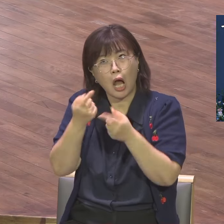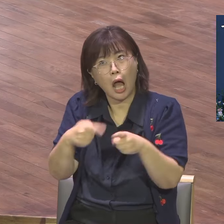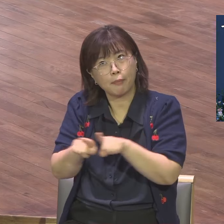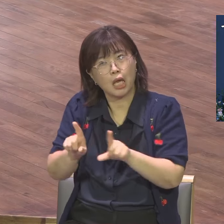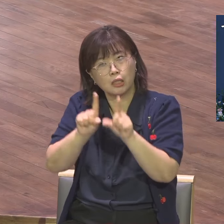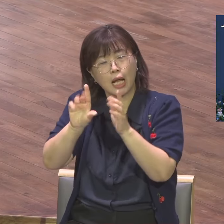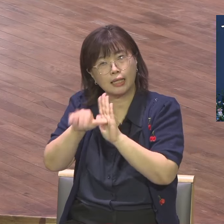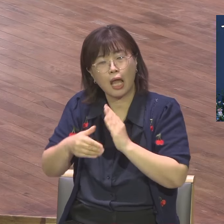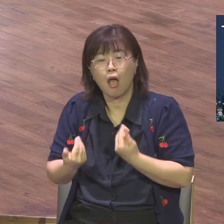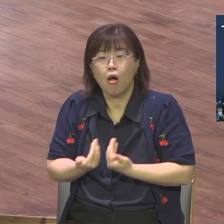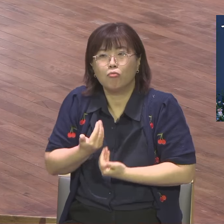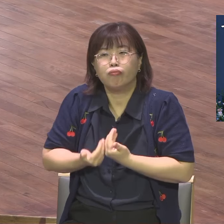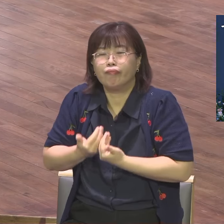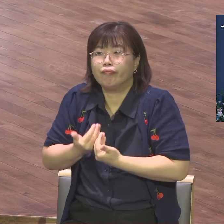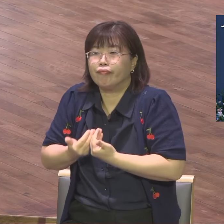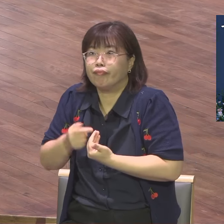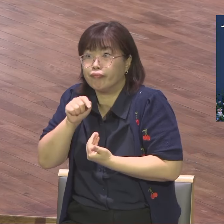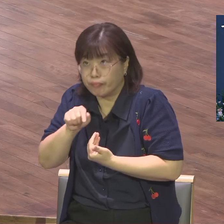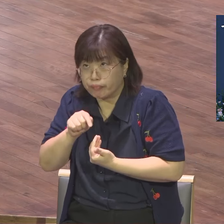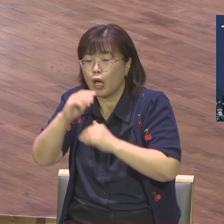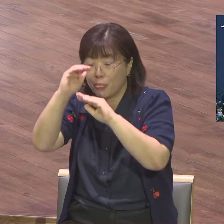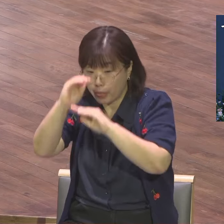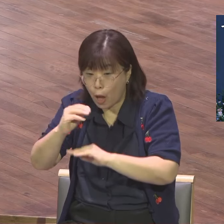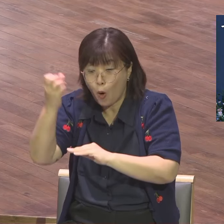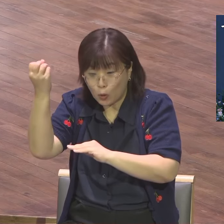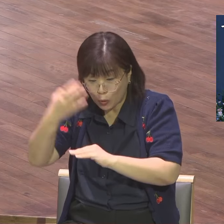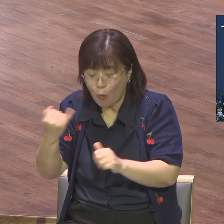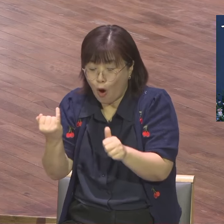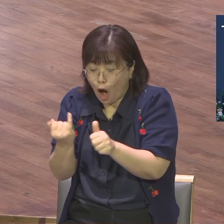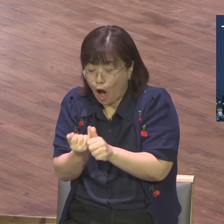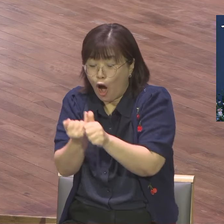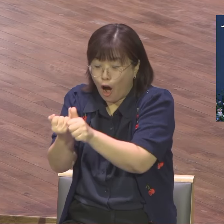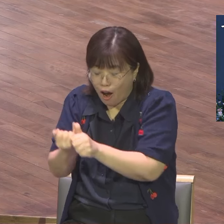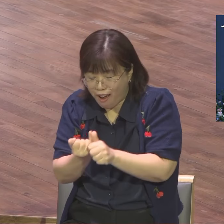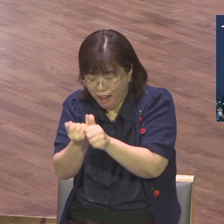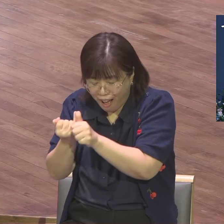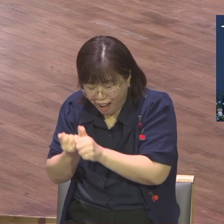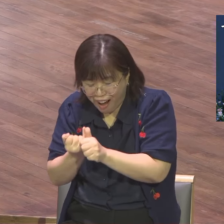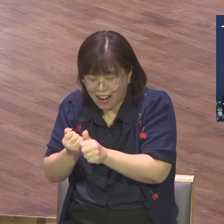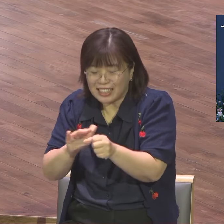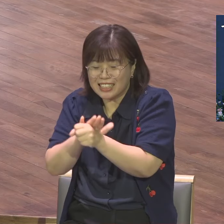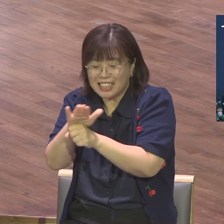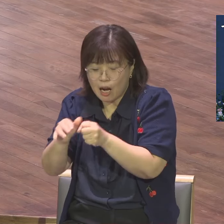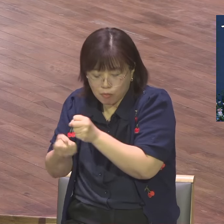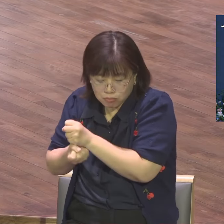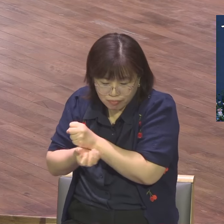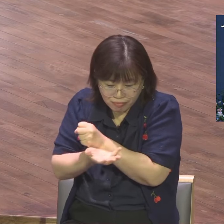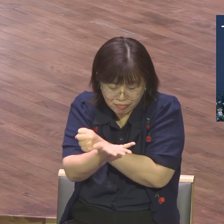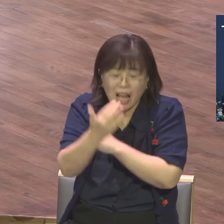그 사랑이 주변으로 그렇게 확장되는 과정을 쫙 그리고 있어요.